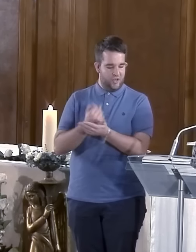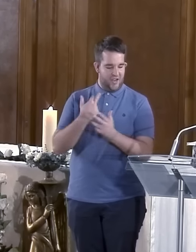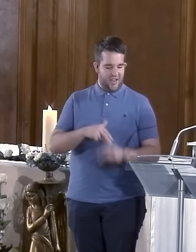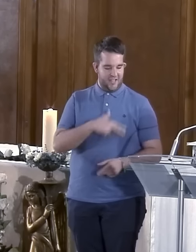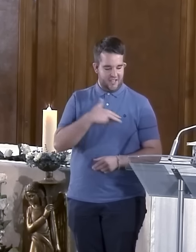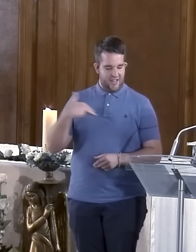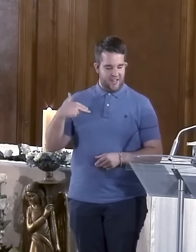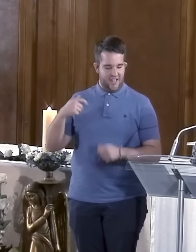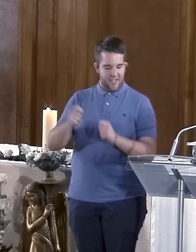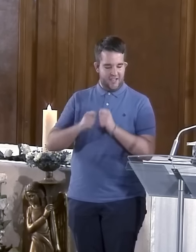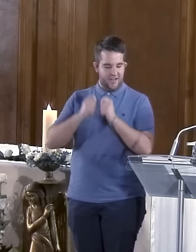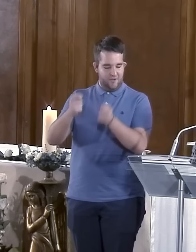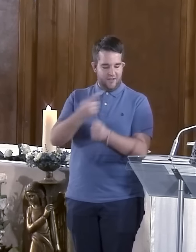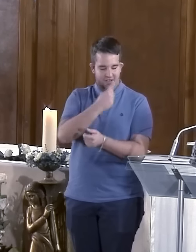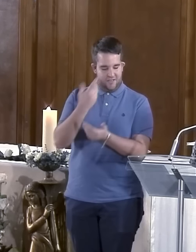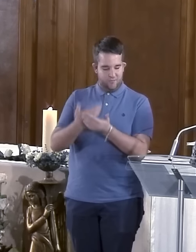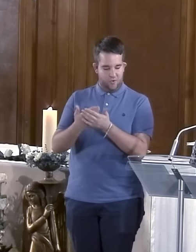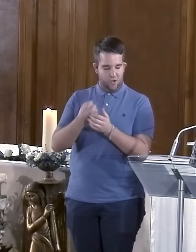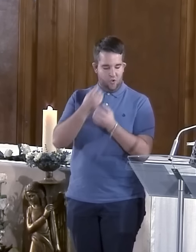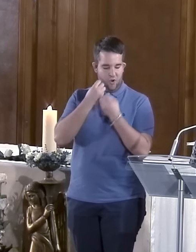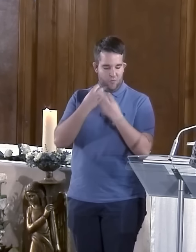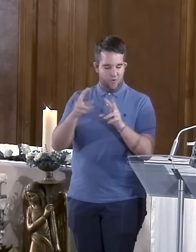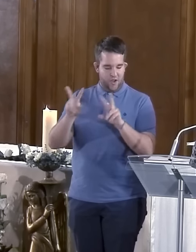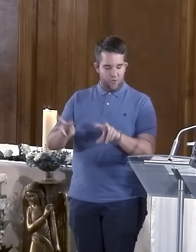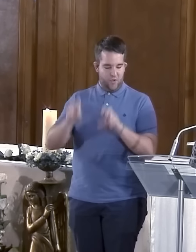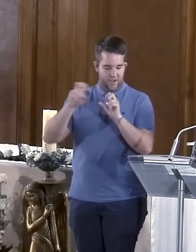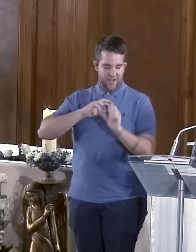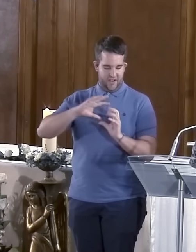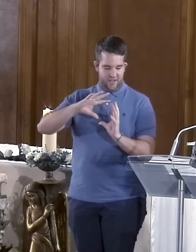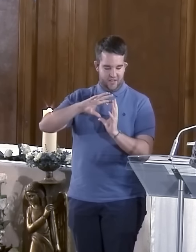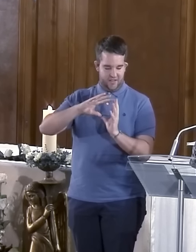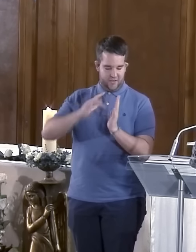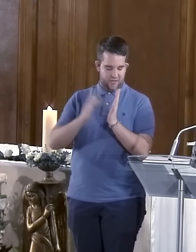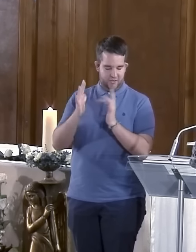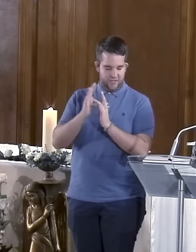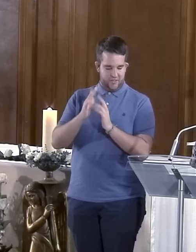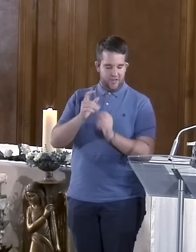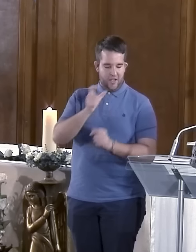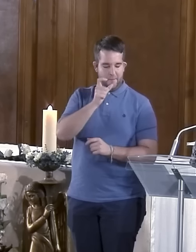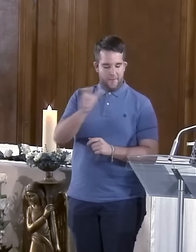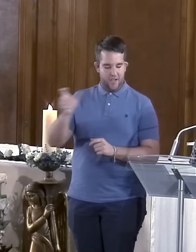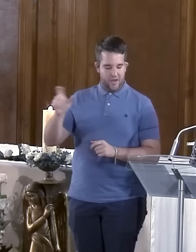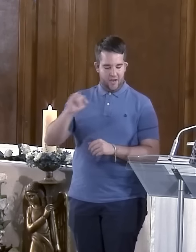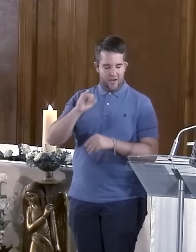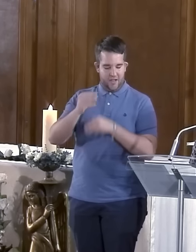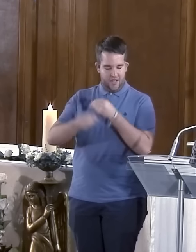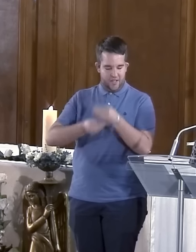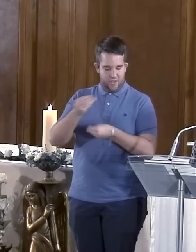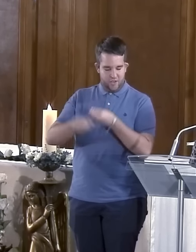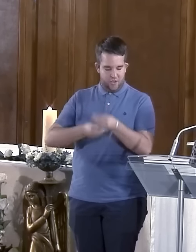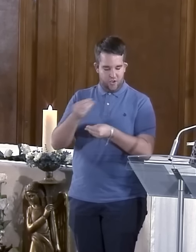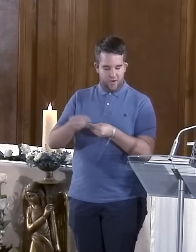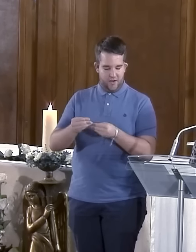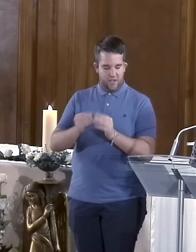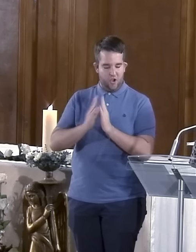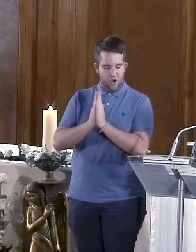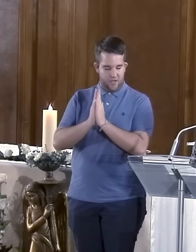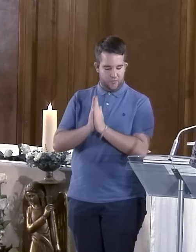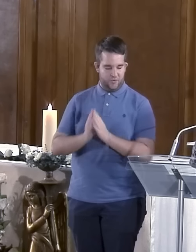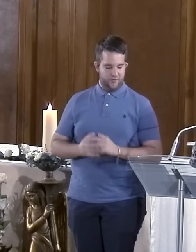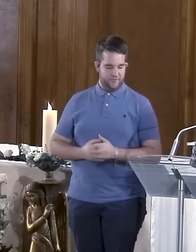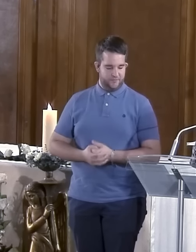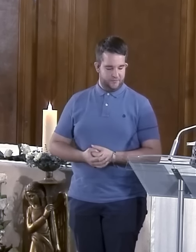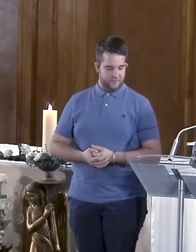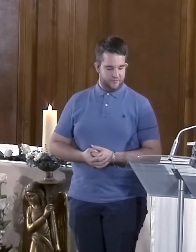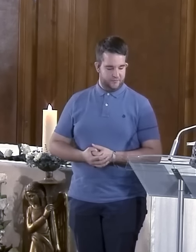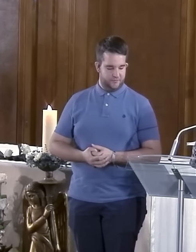Por toda la Iglesia, que demos testimonio de la buena nueva de Jesucristo, de la palabra y obra.